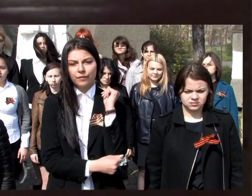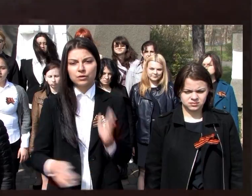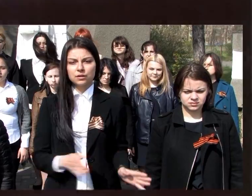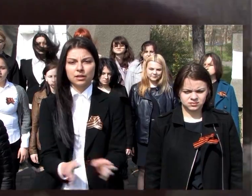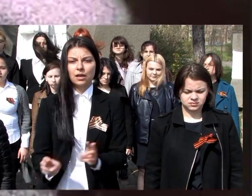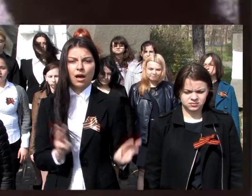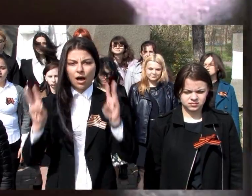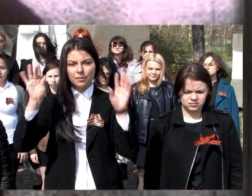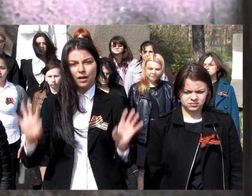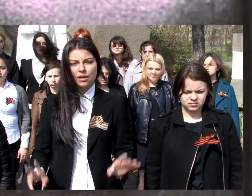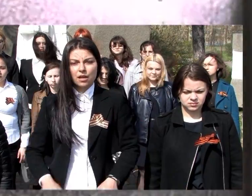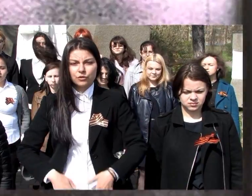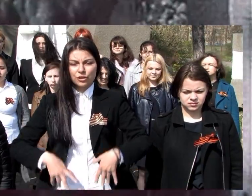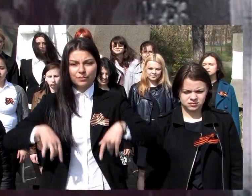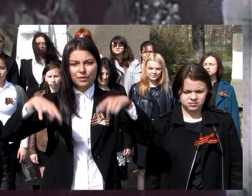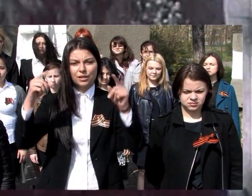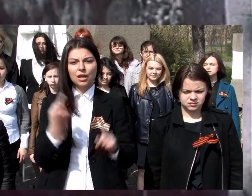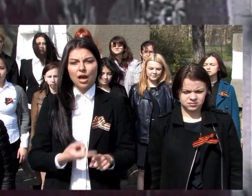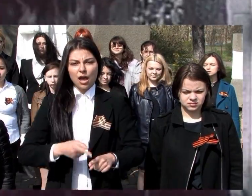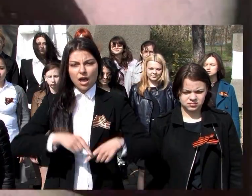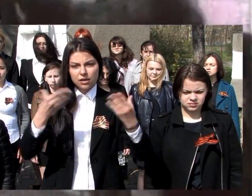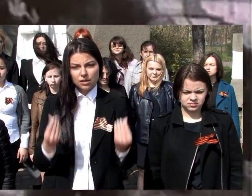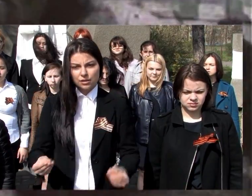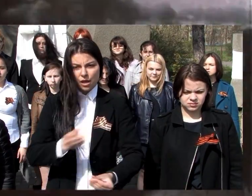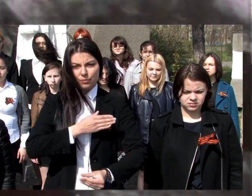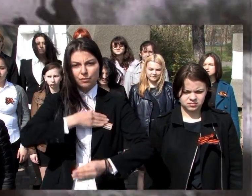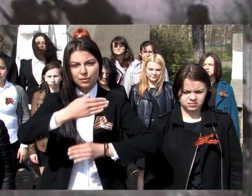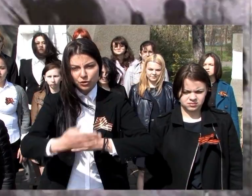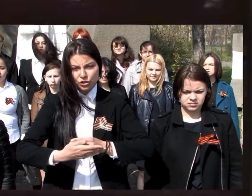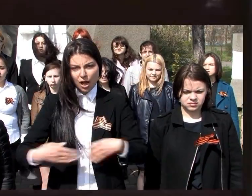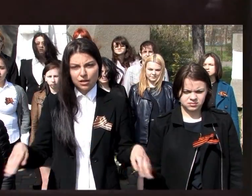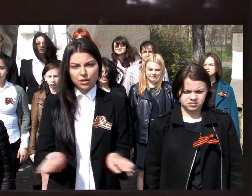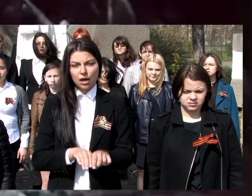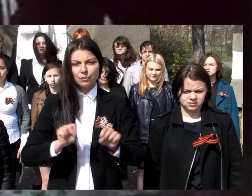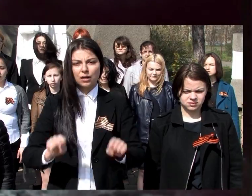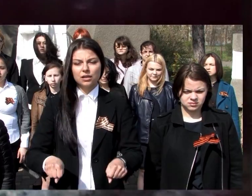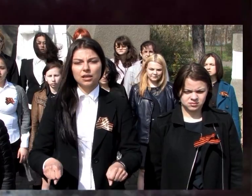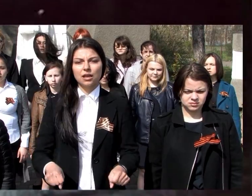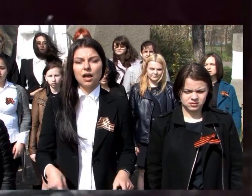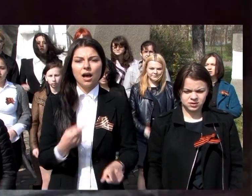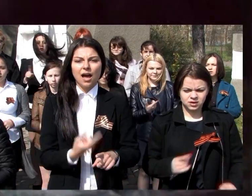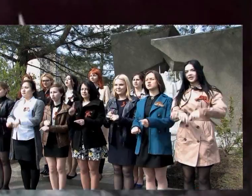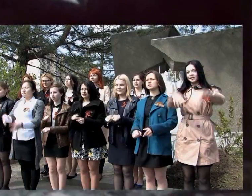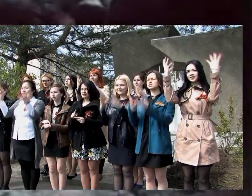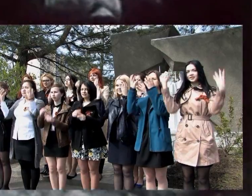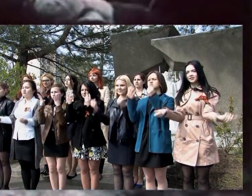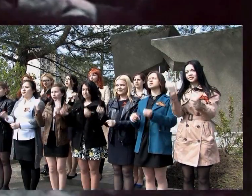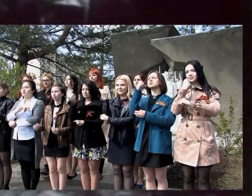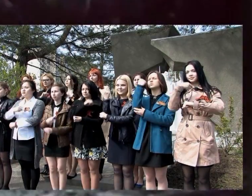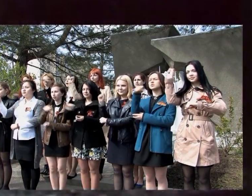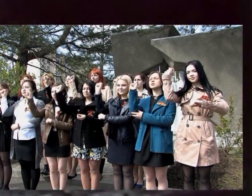Были версты, обгорелые в пыли, этот день мы приближали, как могли.